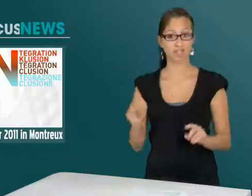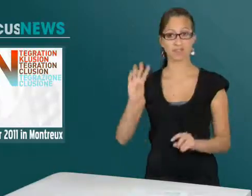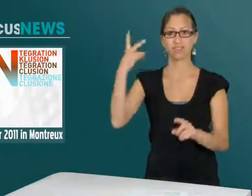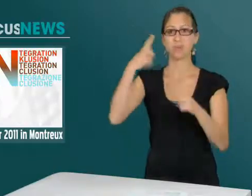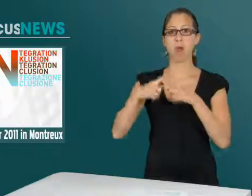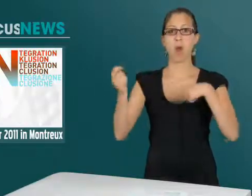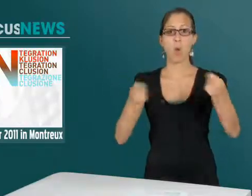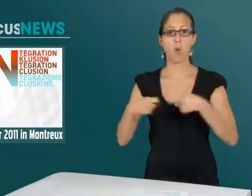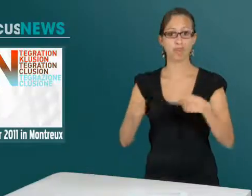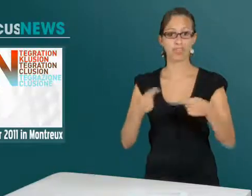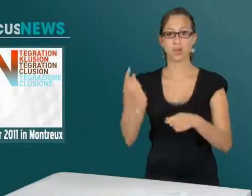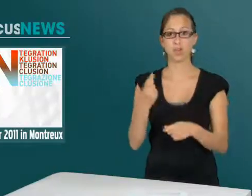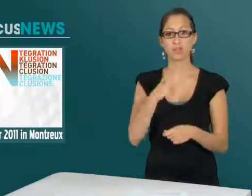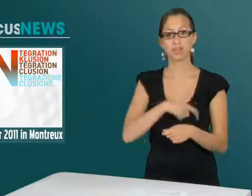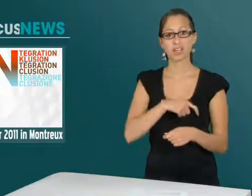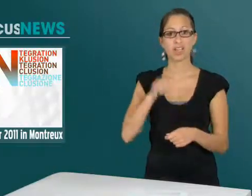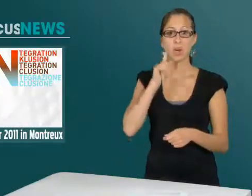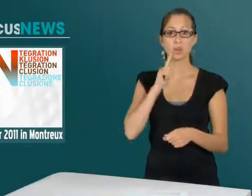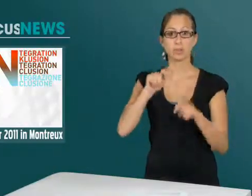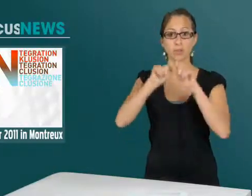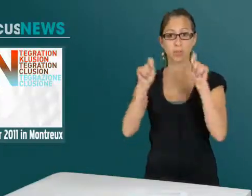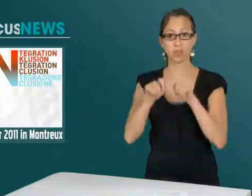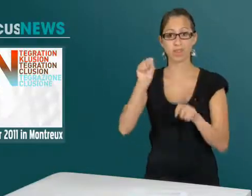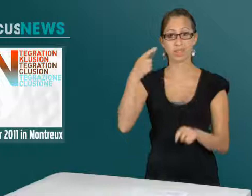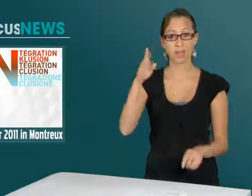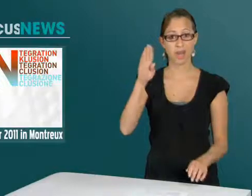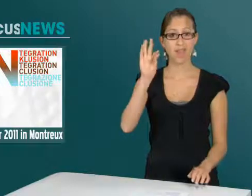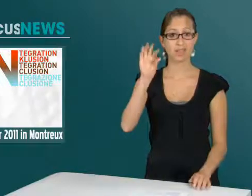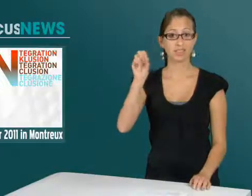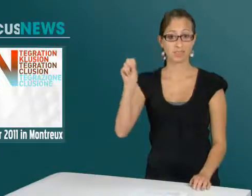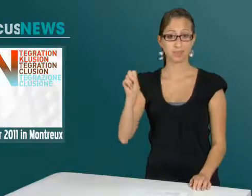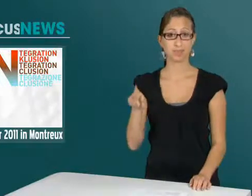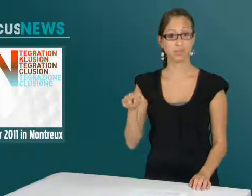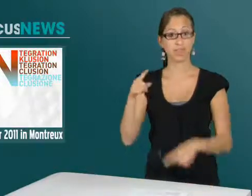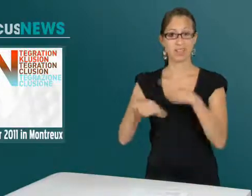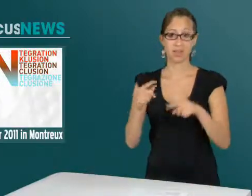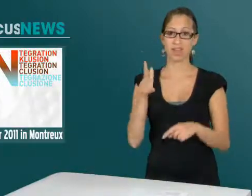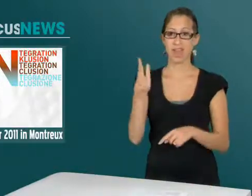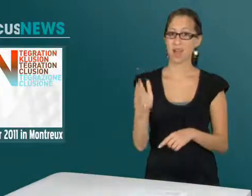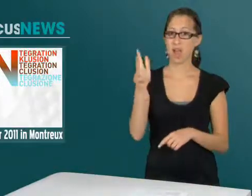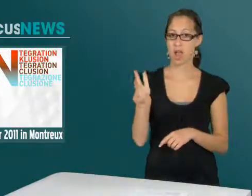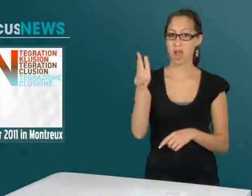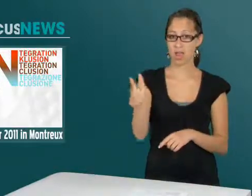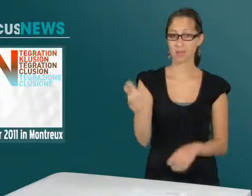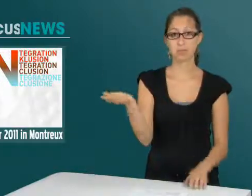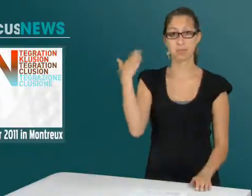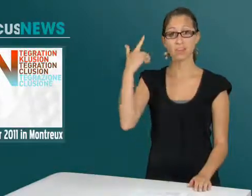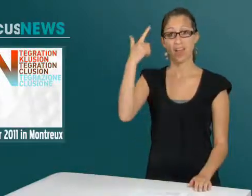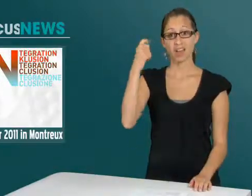dieser anlass wird bereits zum vierten mal vom schweizerischen gehörlosenbund sgb fss organisiert dieser kongress findet im